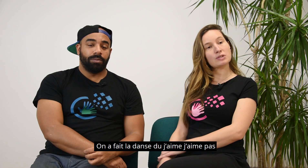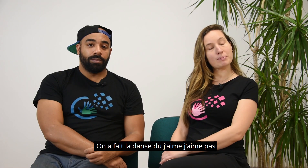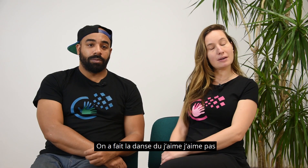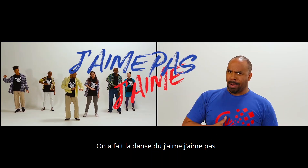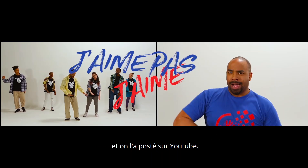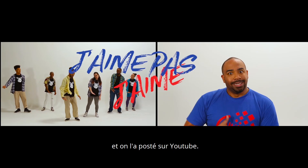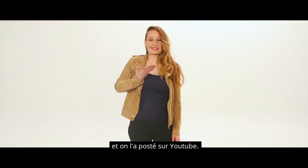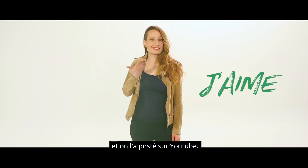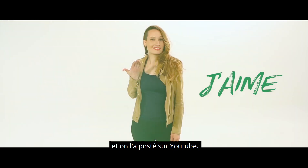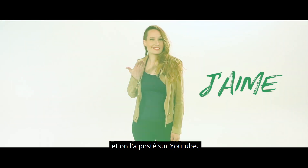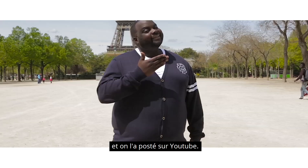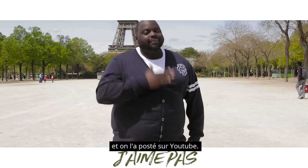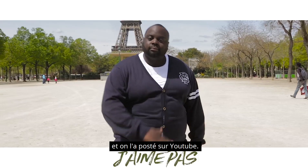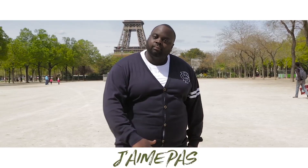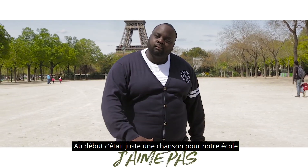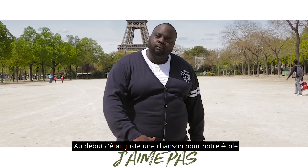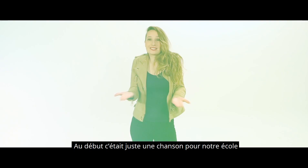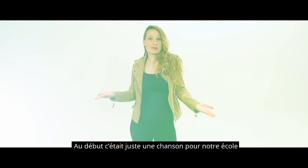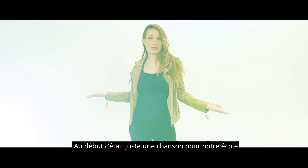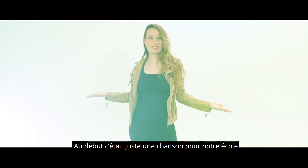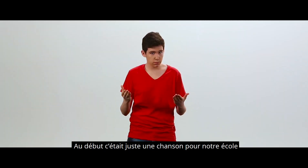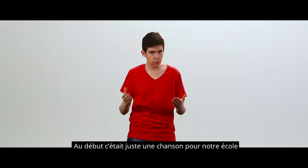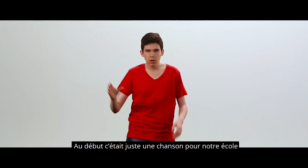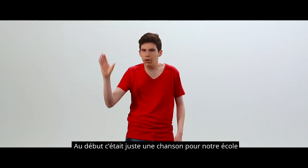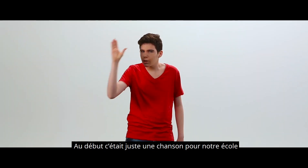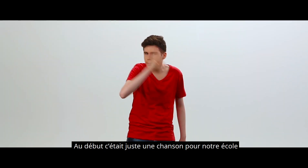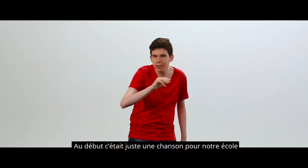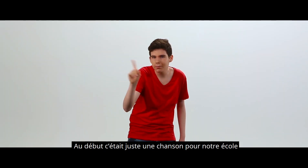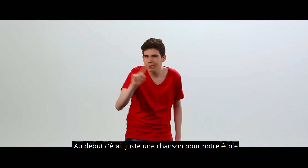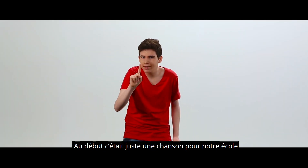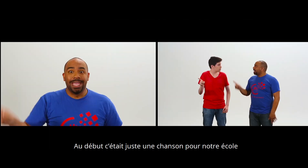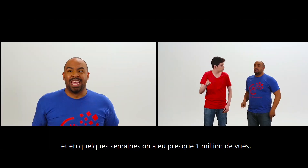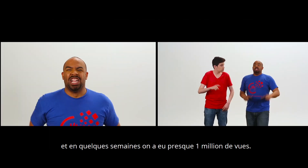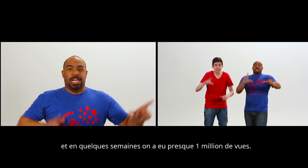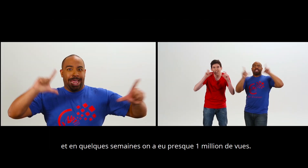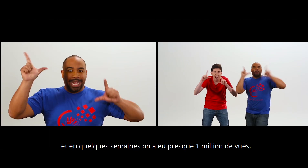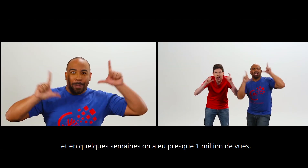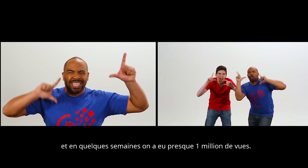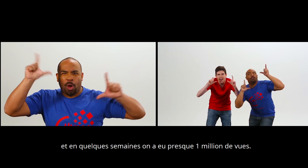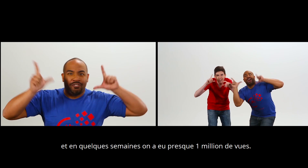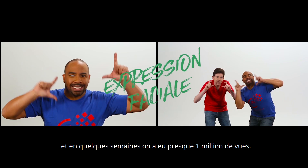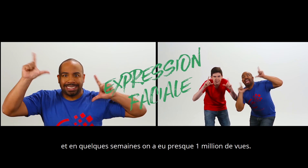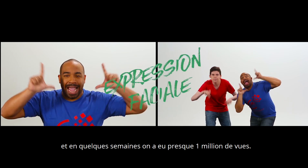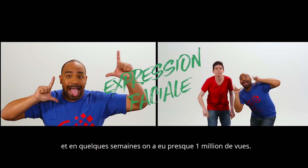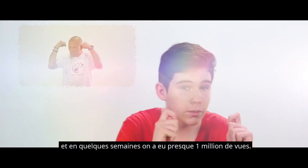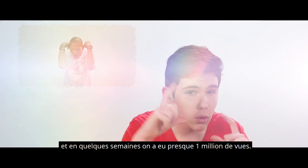j'aime pas, et on l'a postée sur YouTube au début. C'était juste une chanson pour notre école, et en quelques semaines, on a eu plus presque 1 million